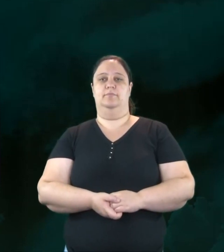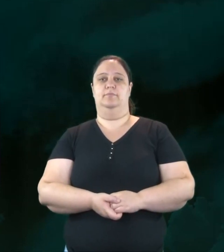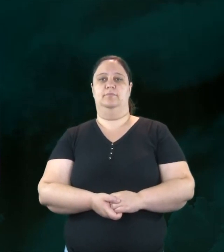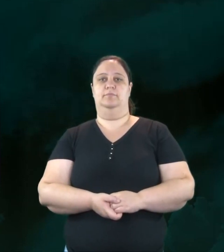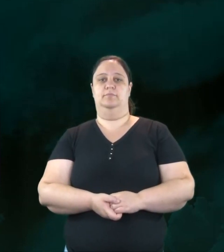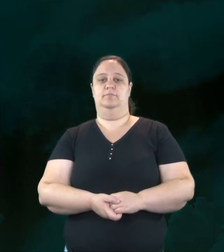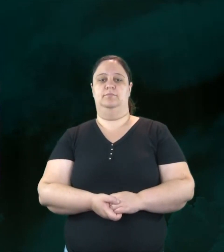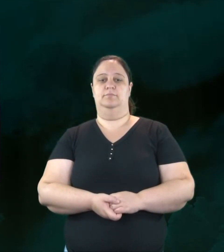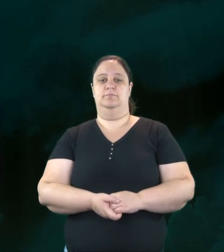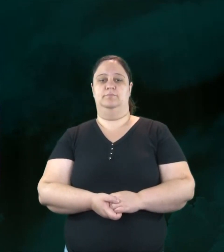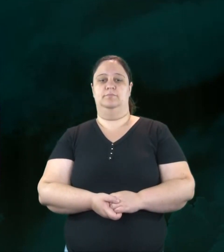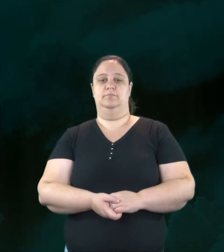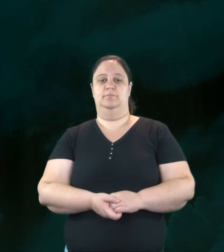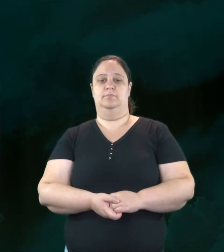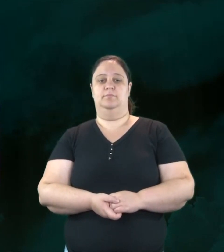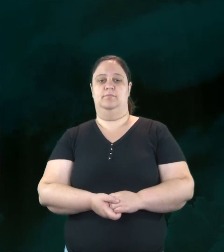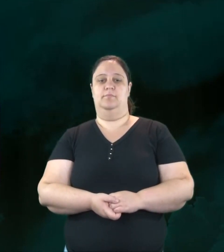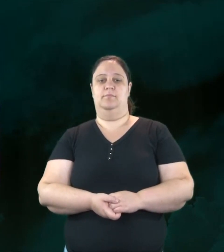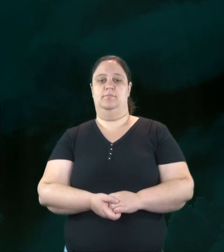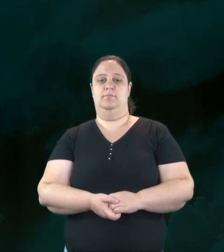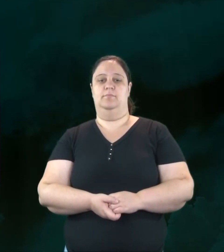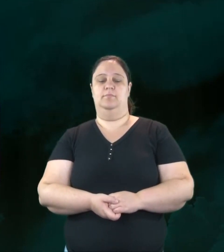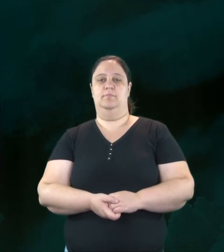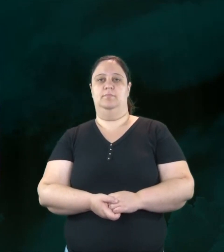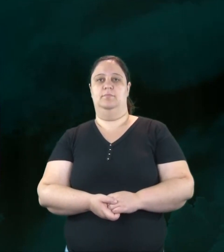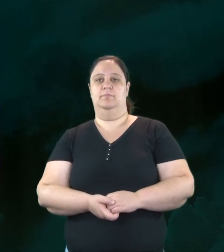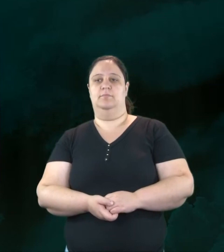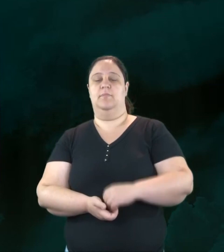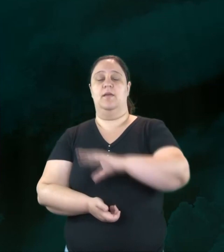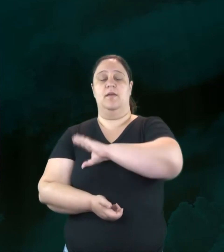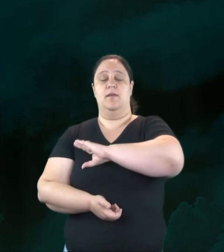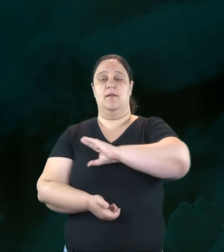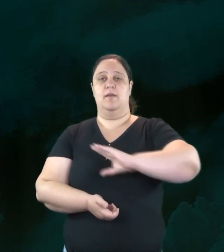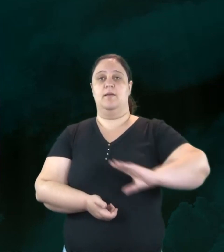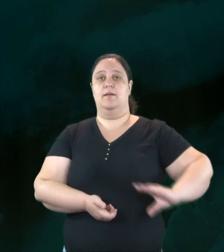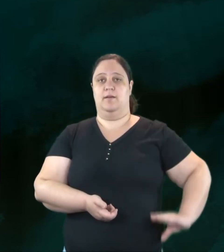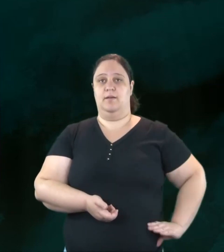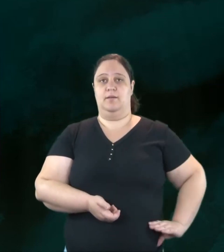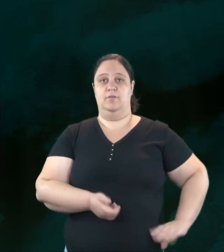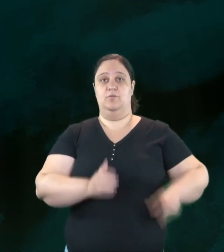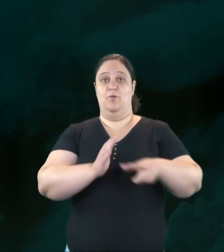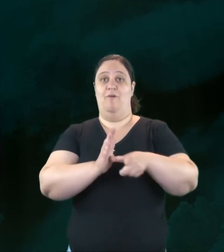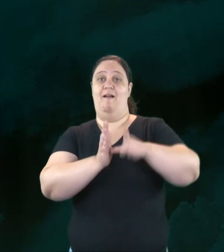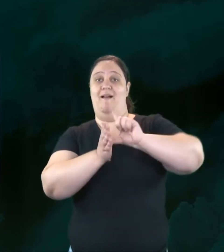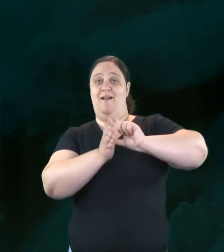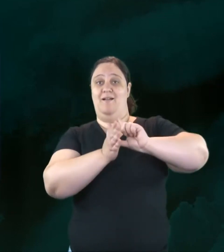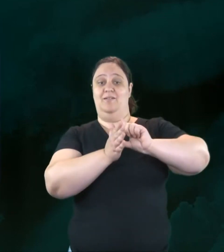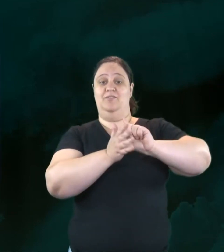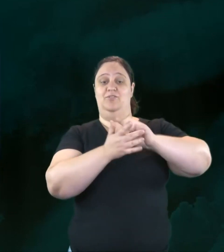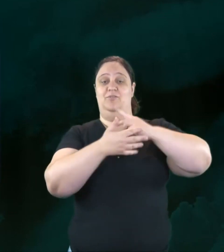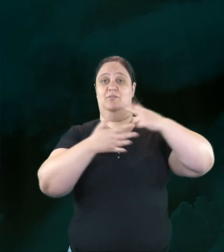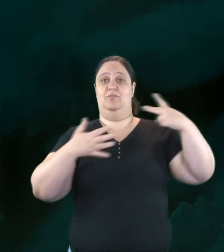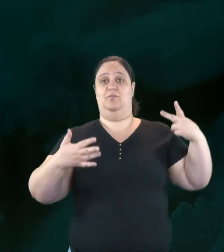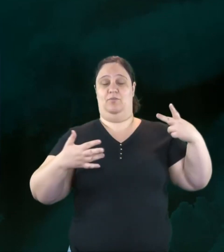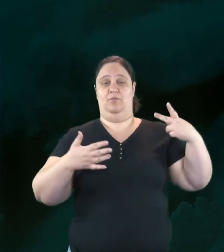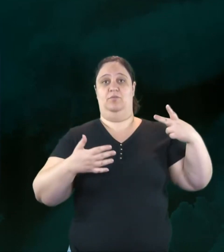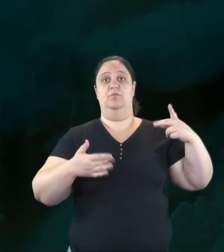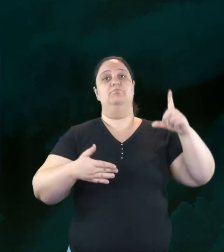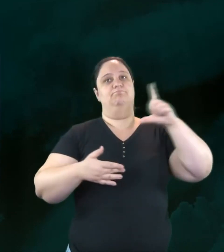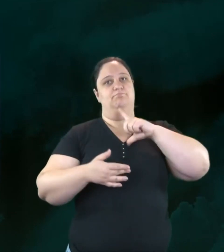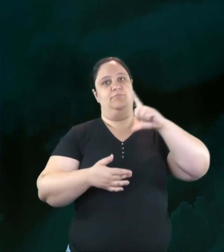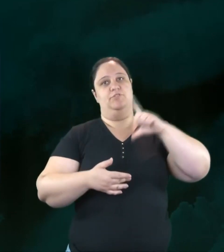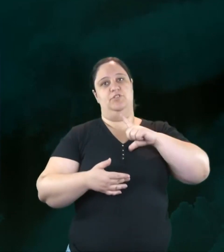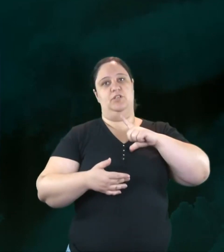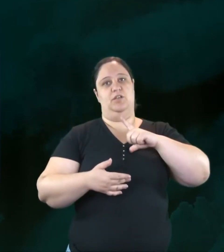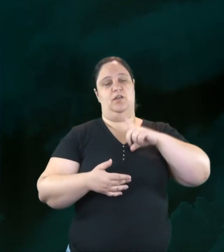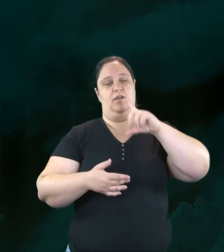que fala: Ele é antes de todas as coisas, nele tudo subsiste.